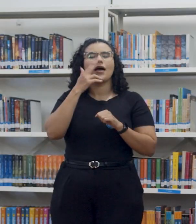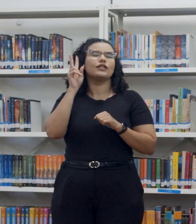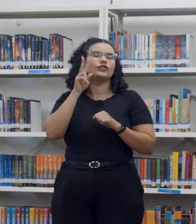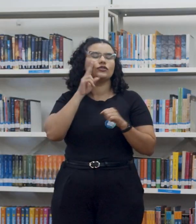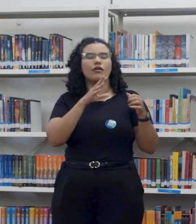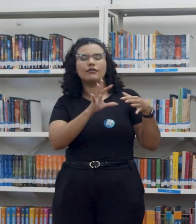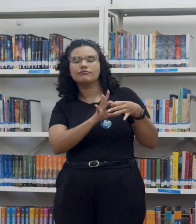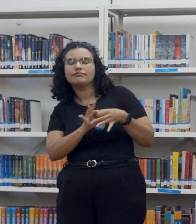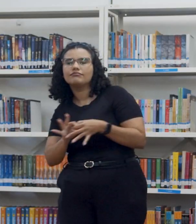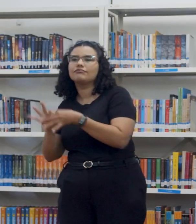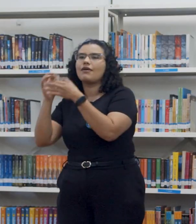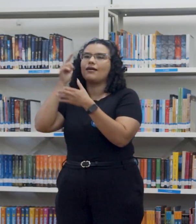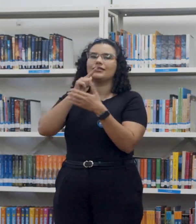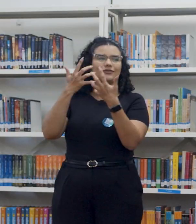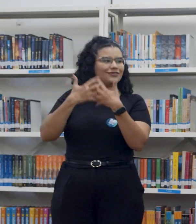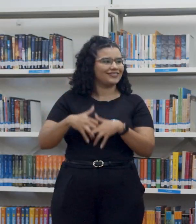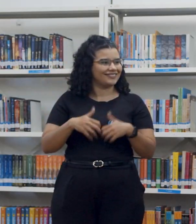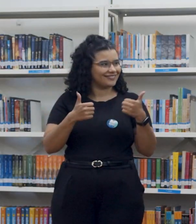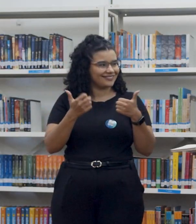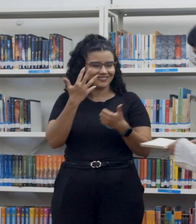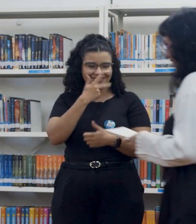Sim. Entendeu? Tá lindo.